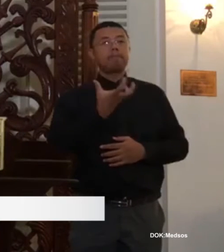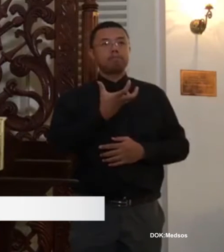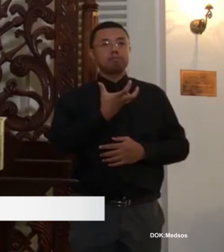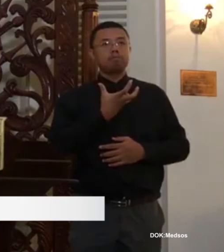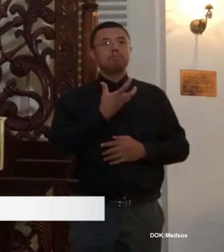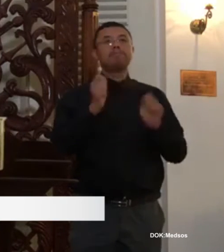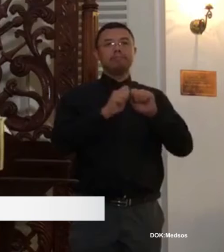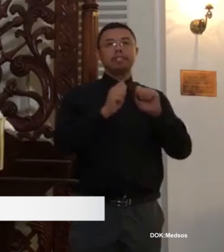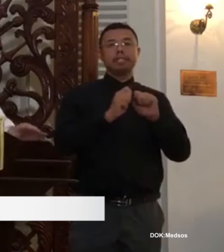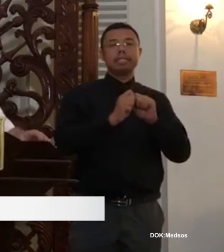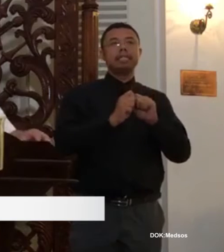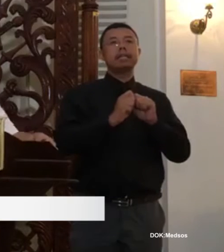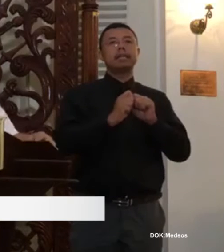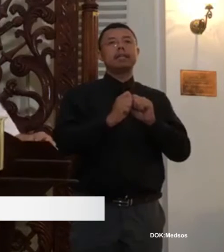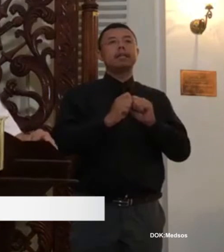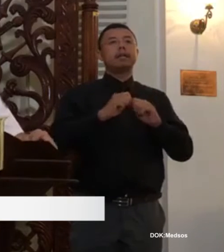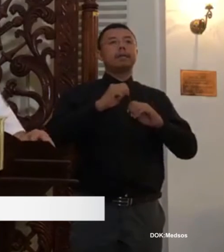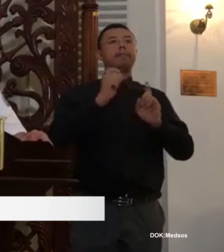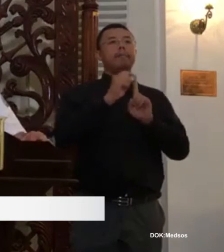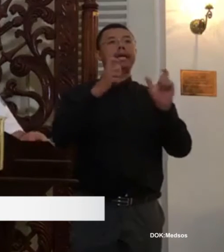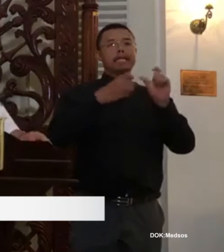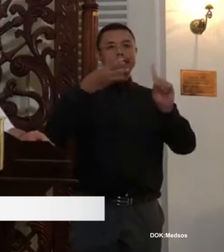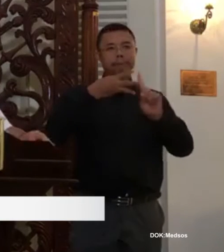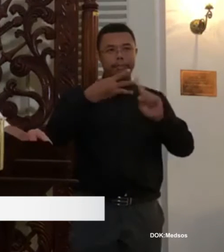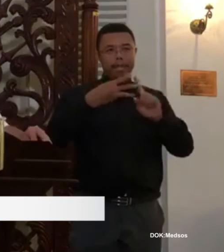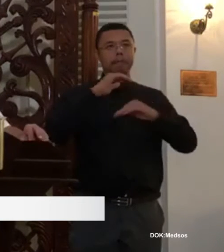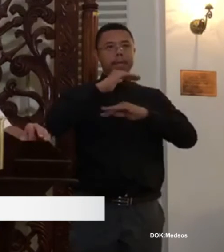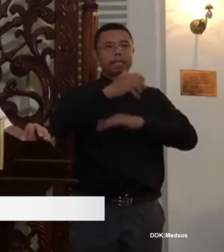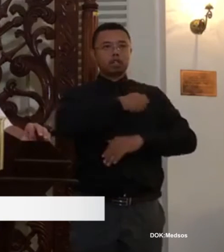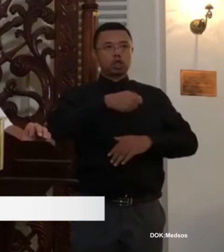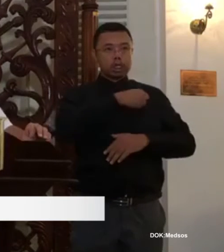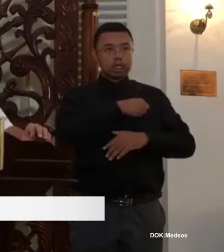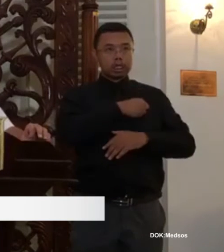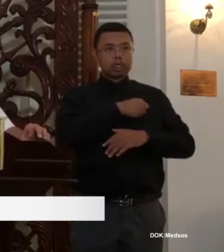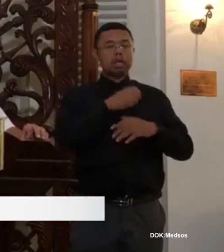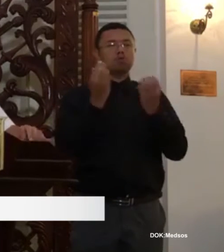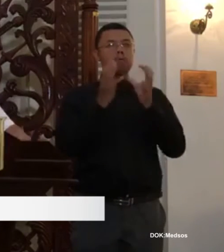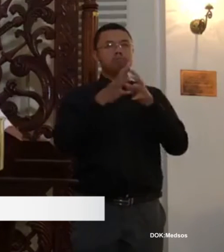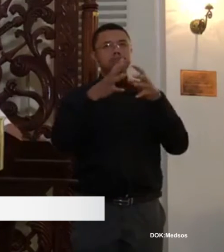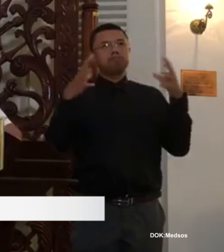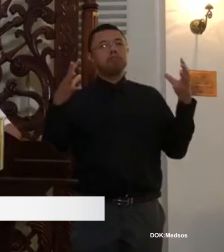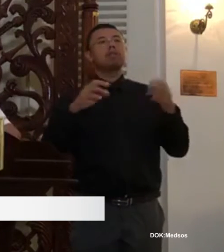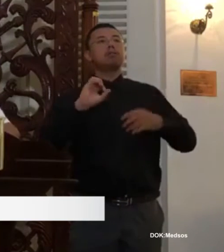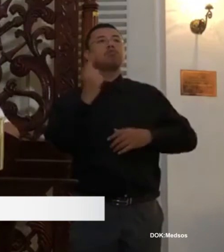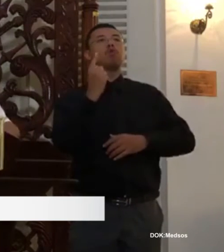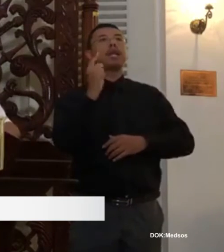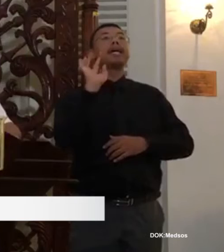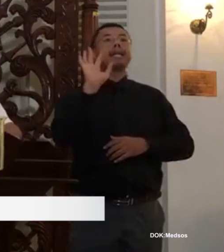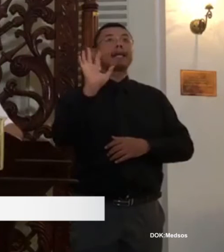pelaksanaan pembatasan sosial berskala besar yang akan kita mulai nanti malam